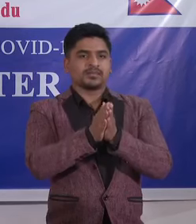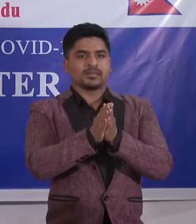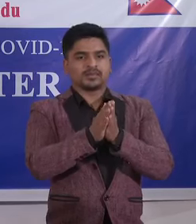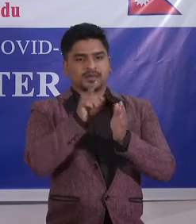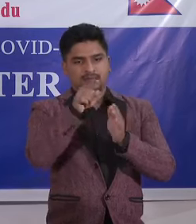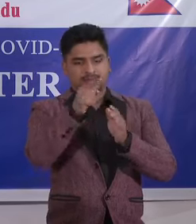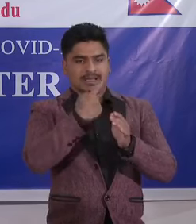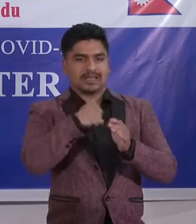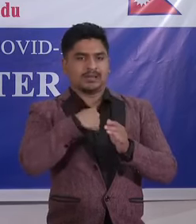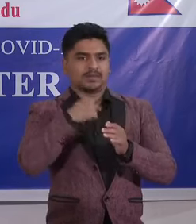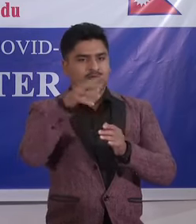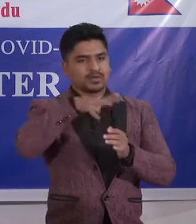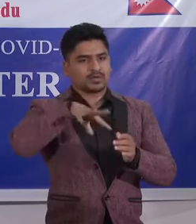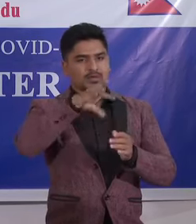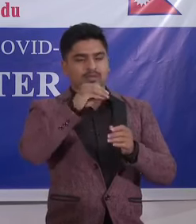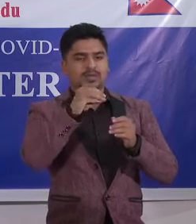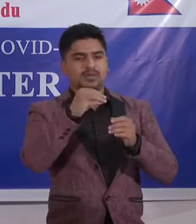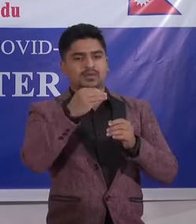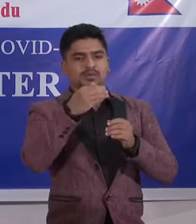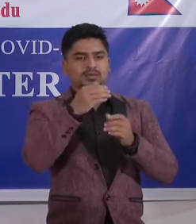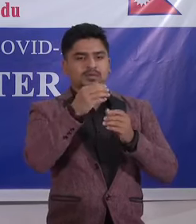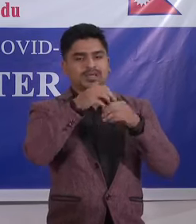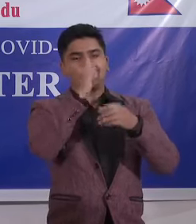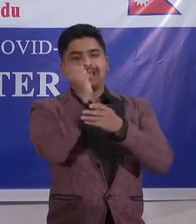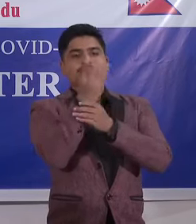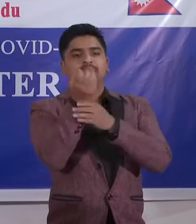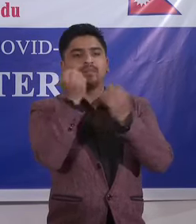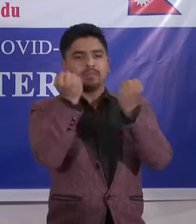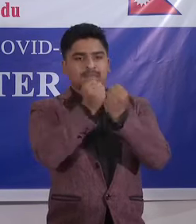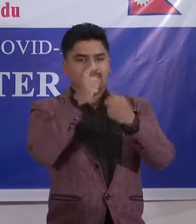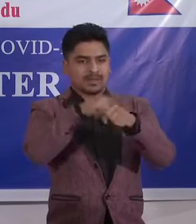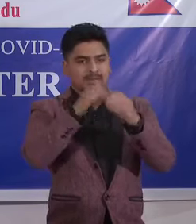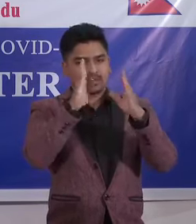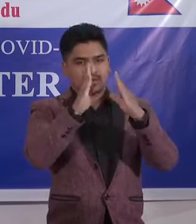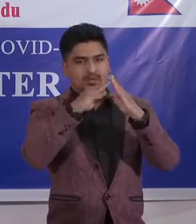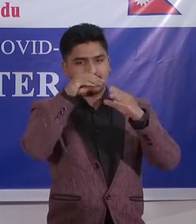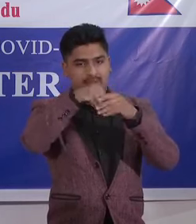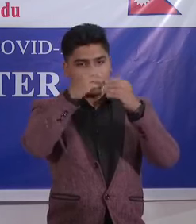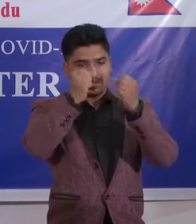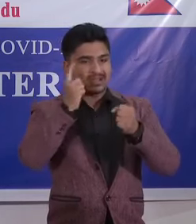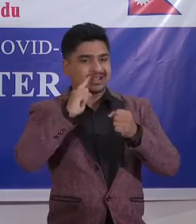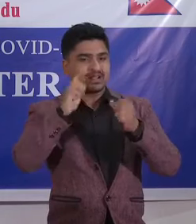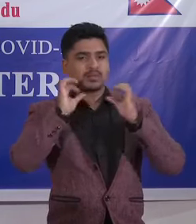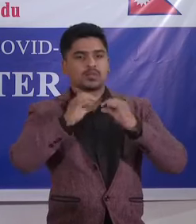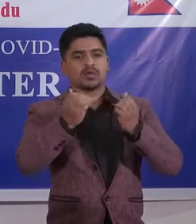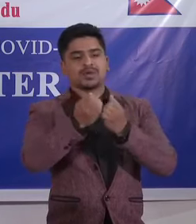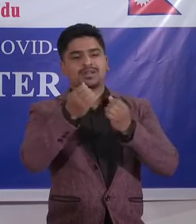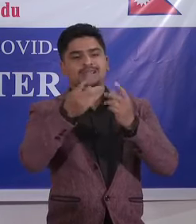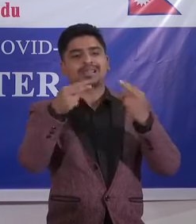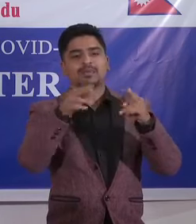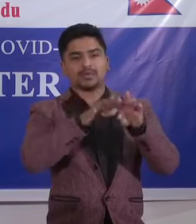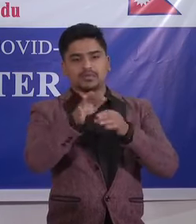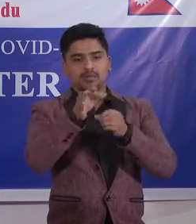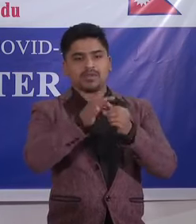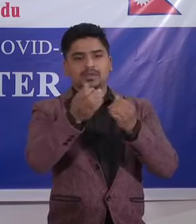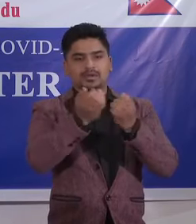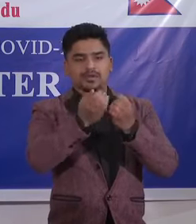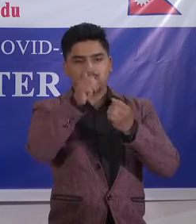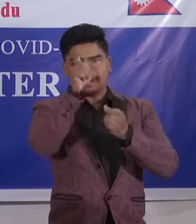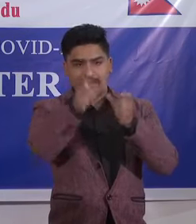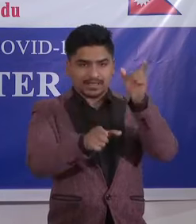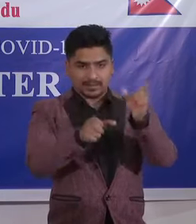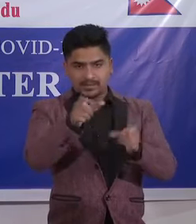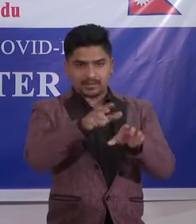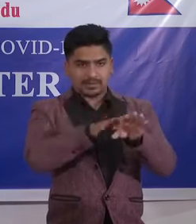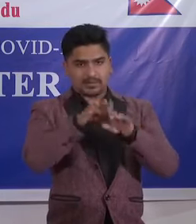तपैं हमें सबई यो लगडाउन को समय मा गहर वित्र रहदा दोईनेक उपबक्येका बस्तो अरू ब्यवस्था पन गहर ने बेक्ति